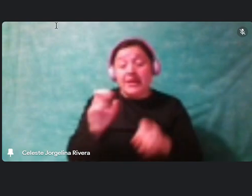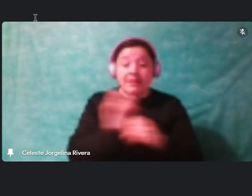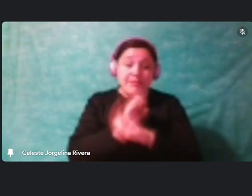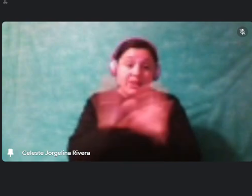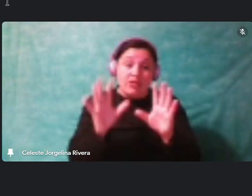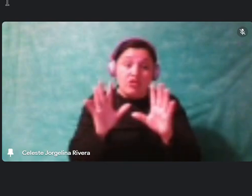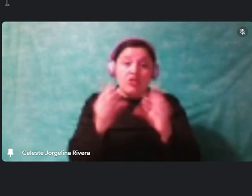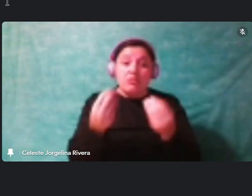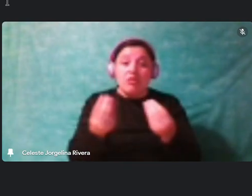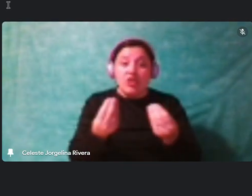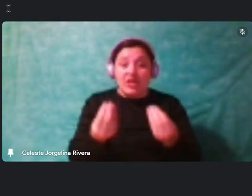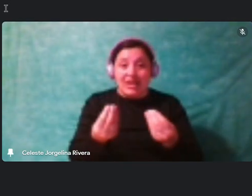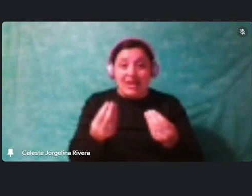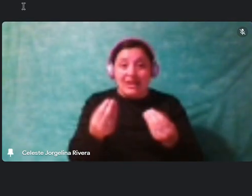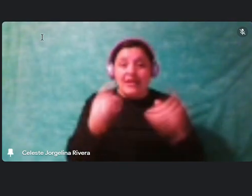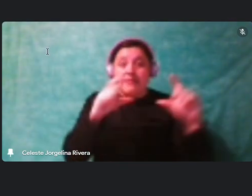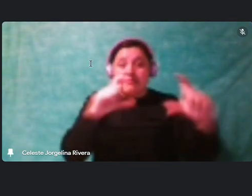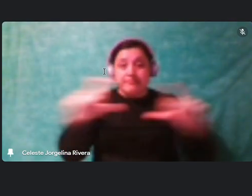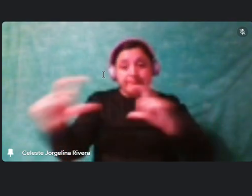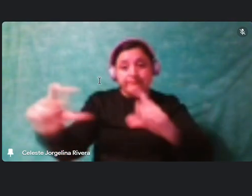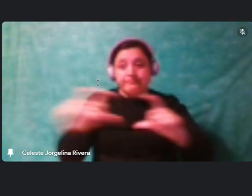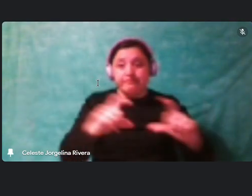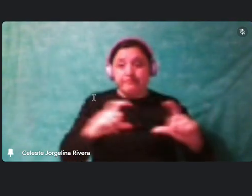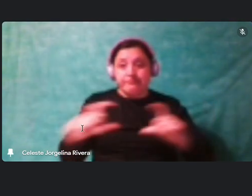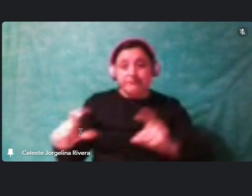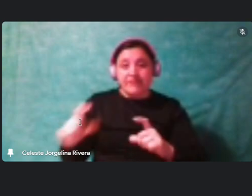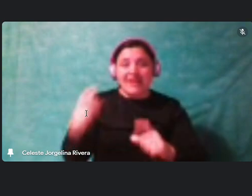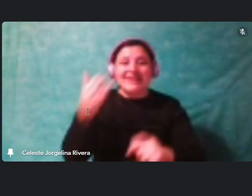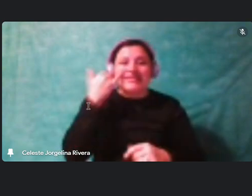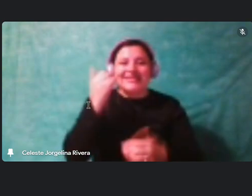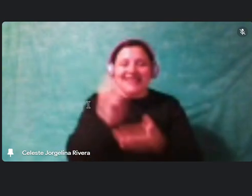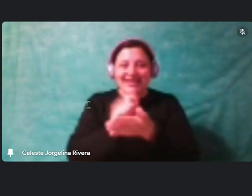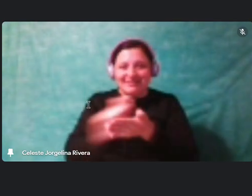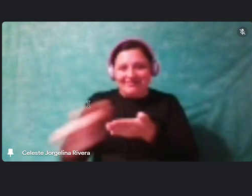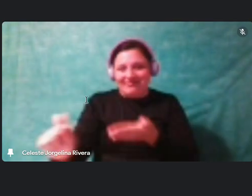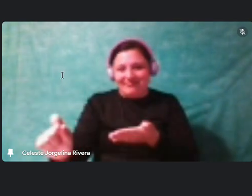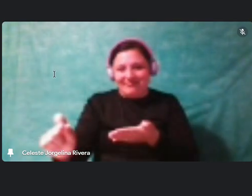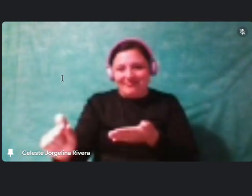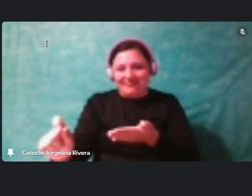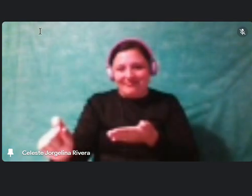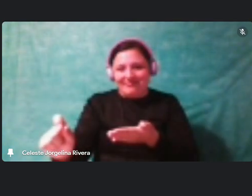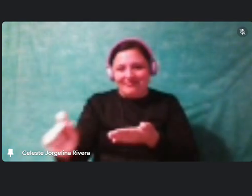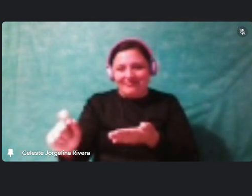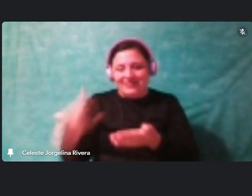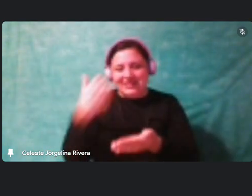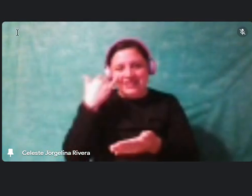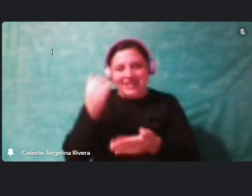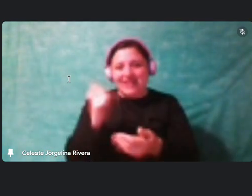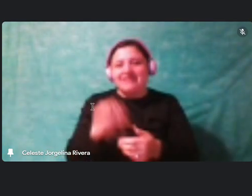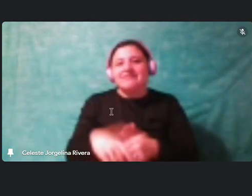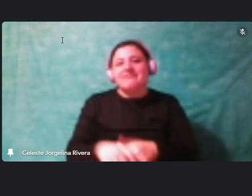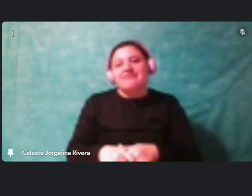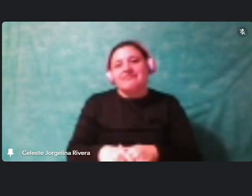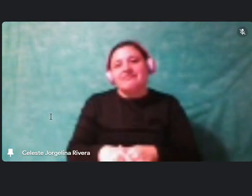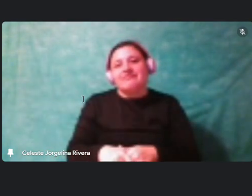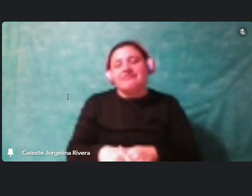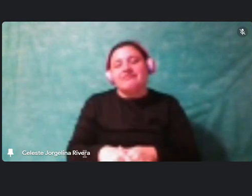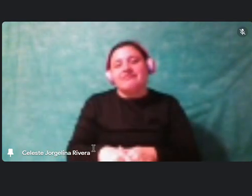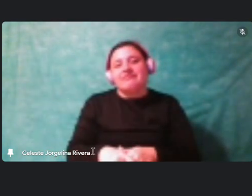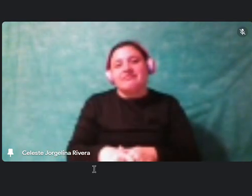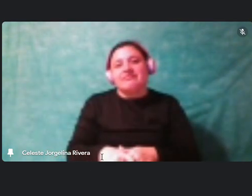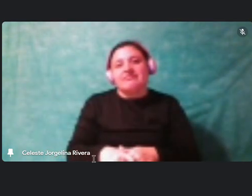a ver, que separar en bloques y eso, están subrayadas. Sí. Entonces ahí mismo te